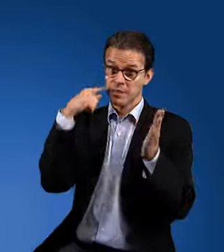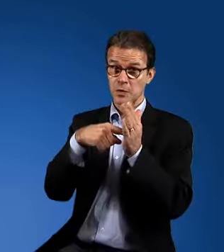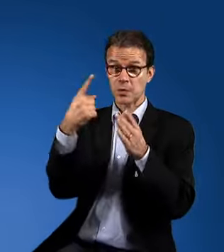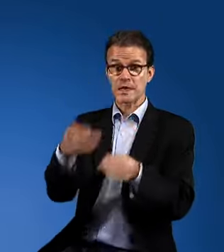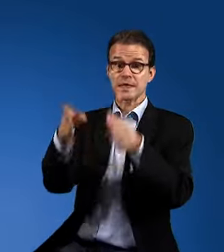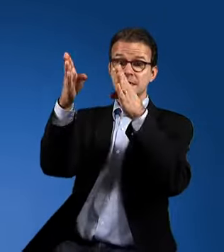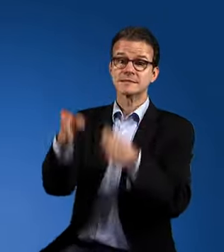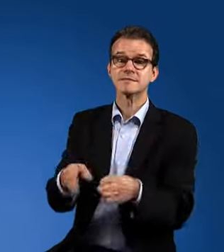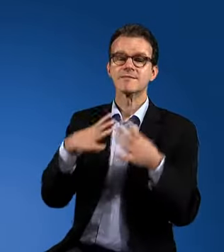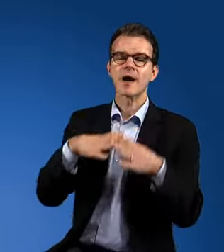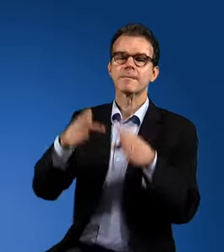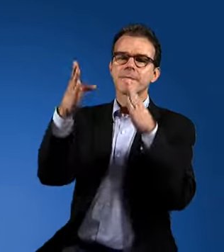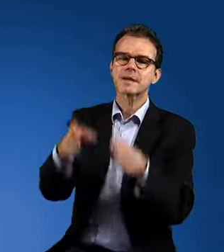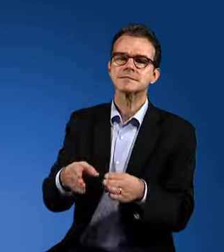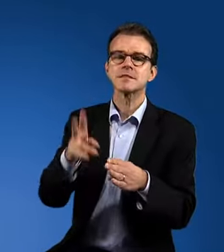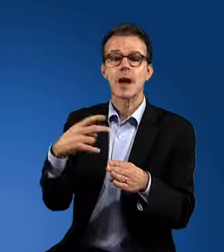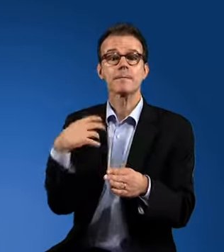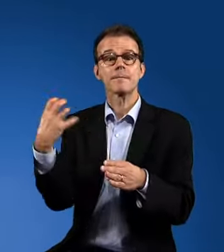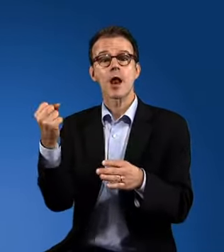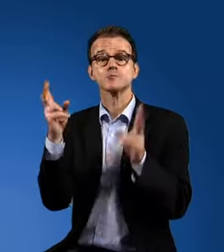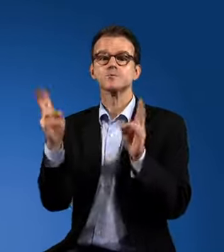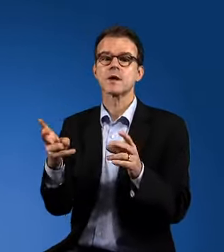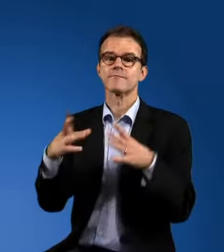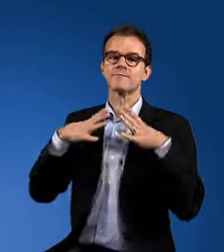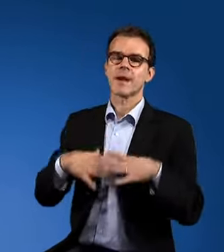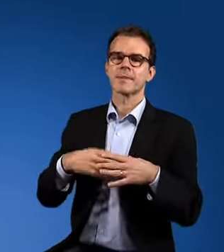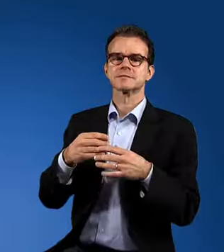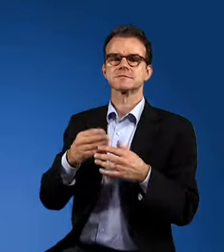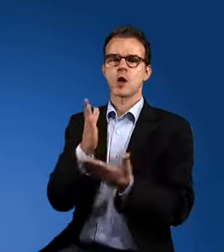sitten ihan yksittäisille vammaisille henkilöille